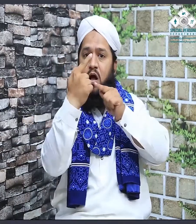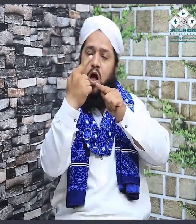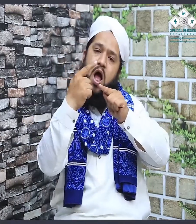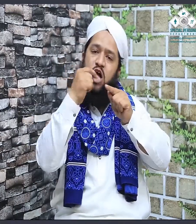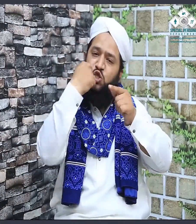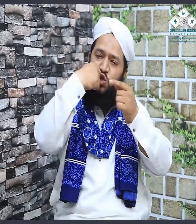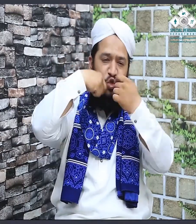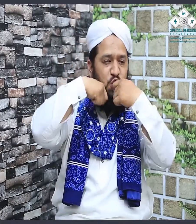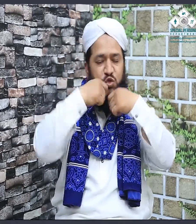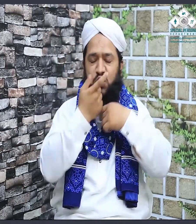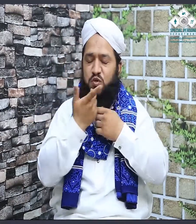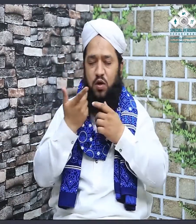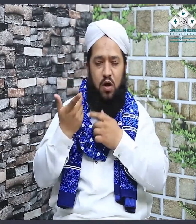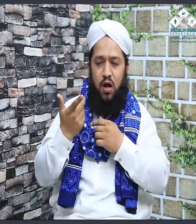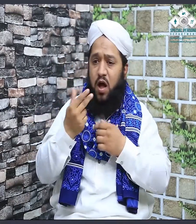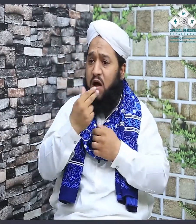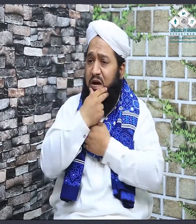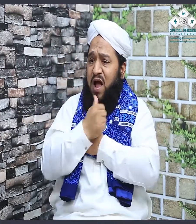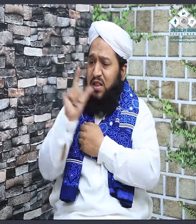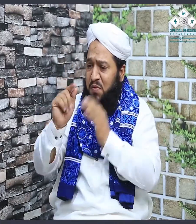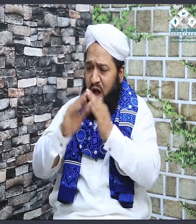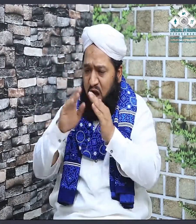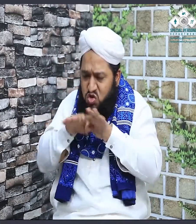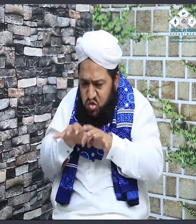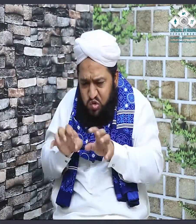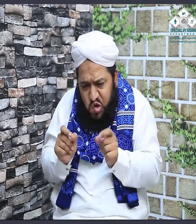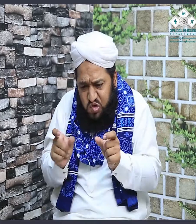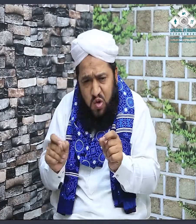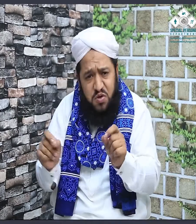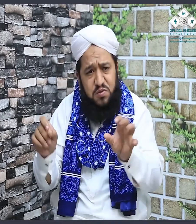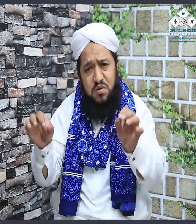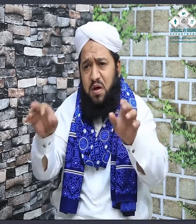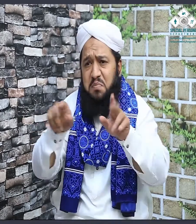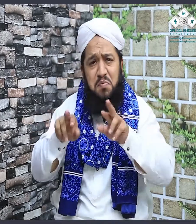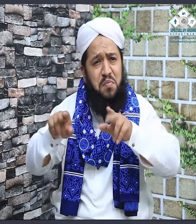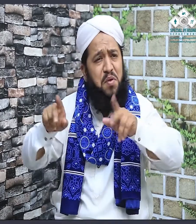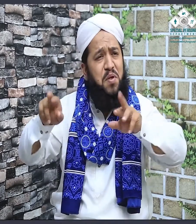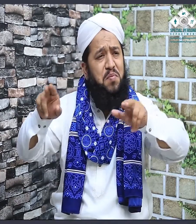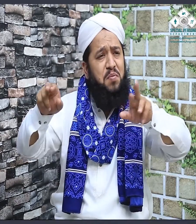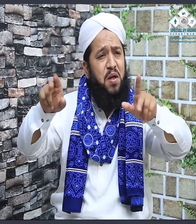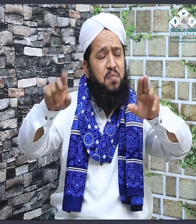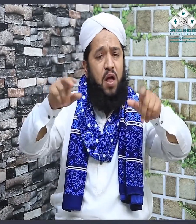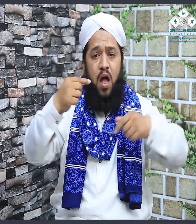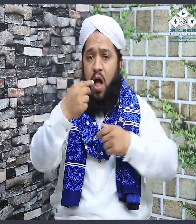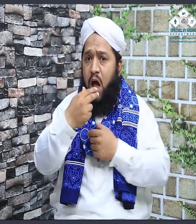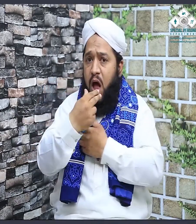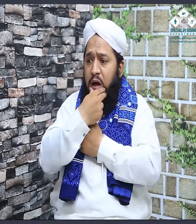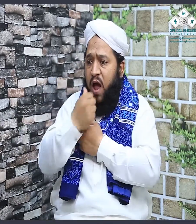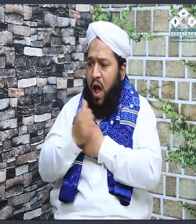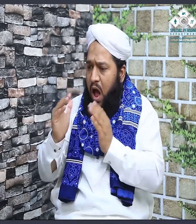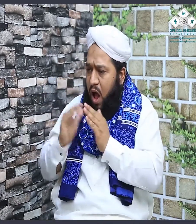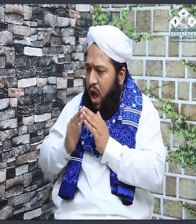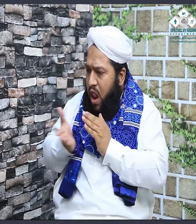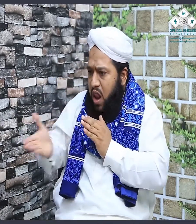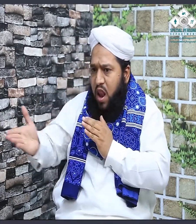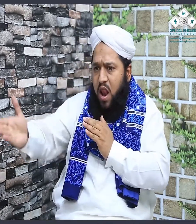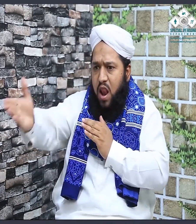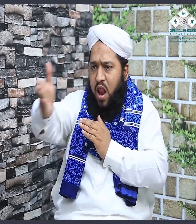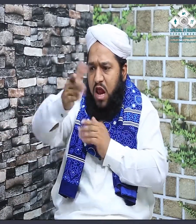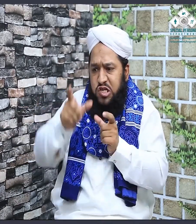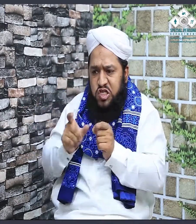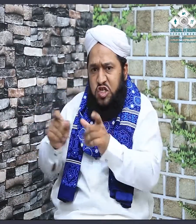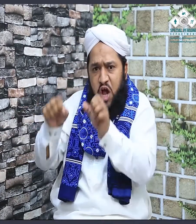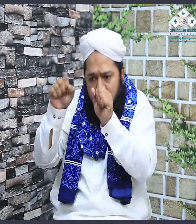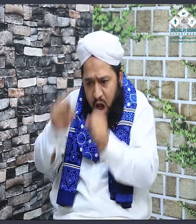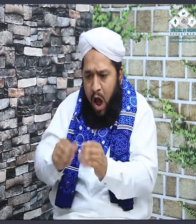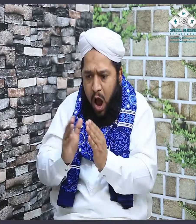کھا گئیں. فرعونیوں کے گھروں میں ٹڈیاں بھر گئیں. اچھا وہاں بھی یہی کمال تھا کہ فرعونیوں کے گھر ٹڈیوں سے بھرے ہوئے, اور